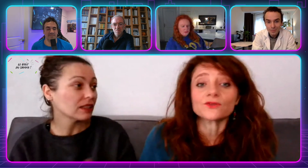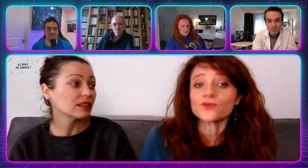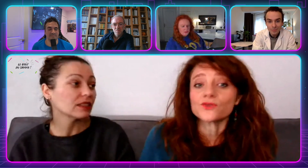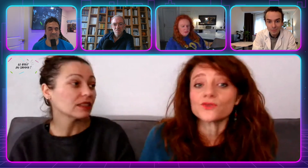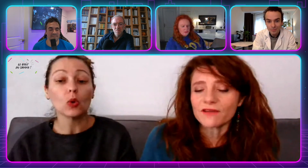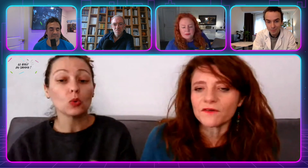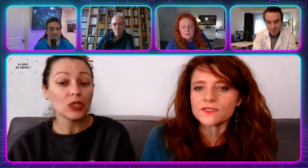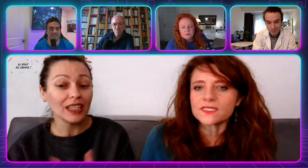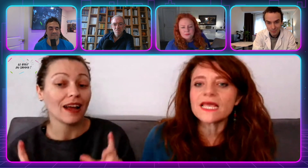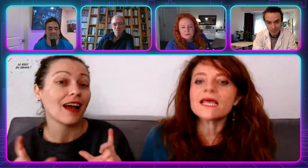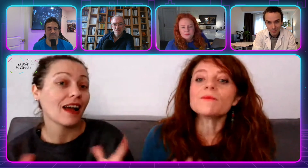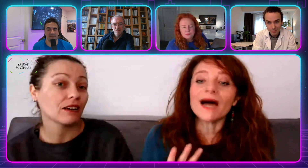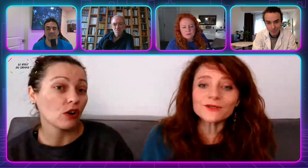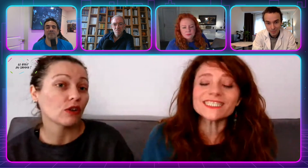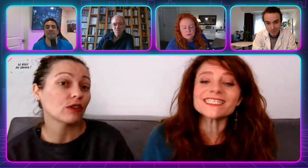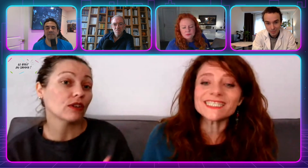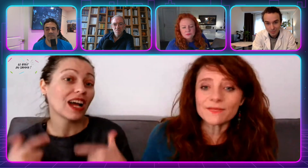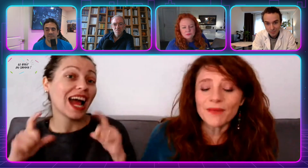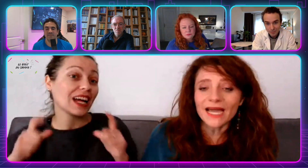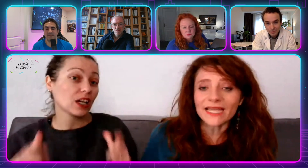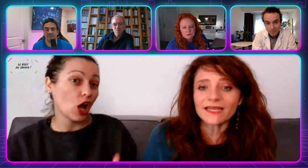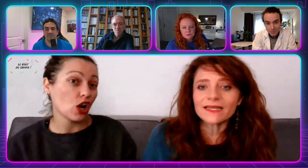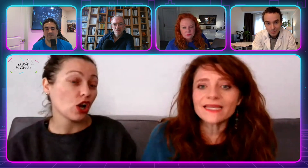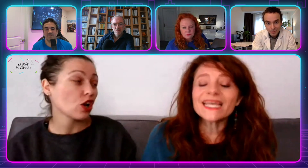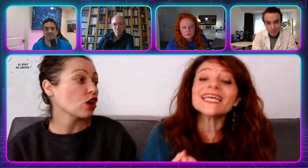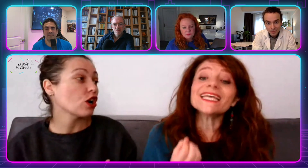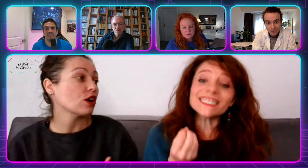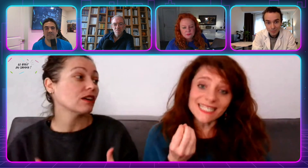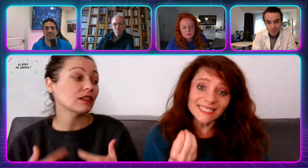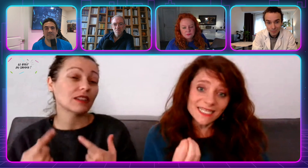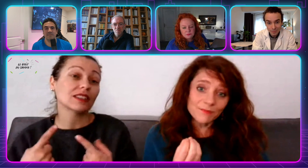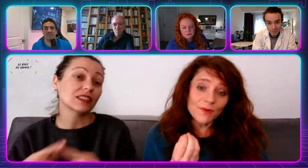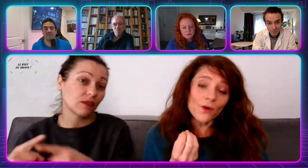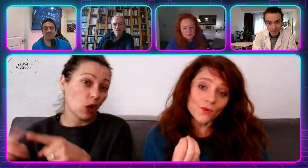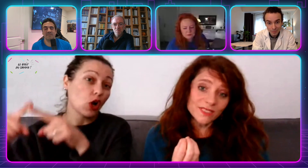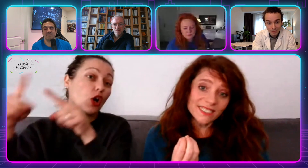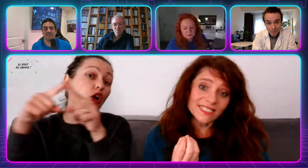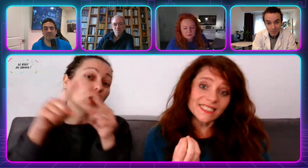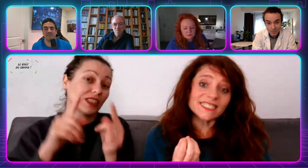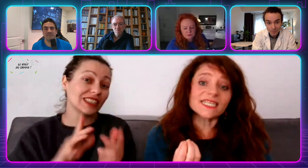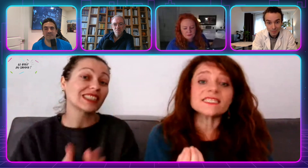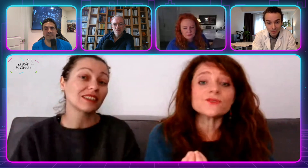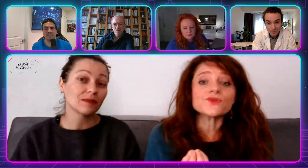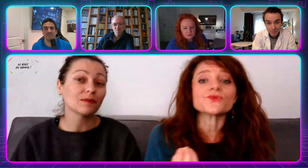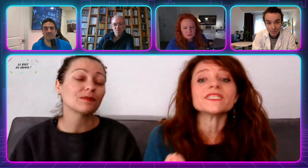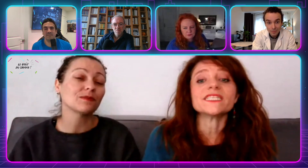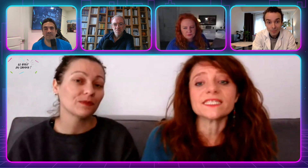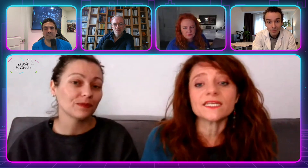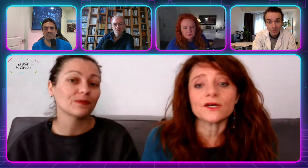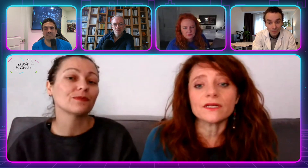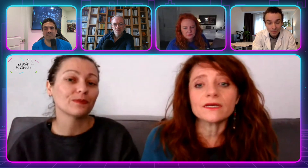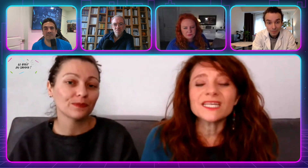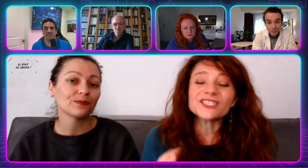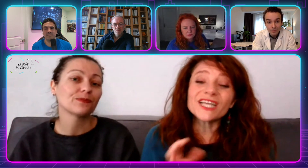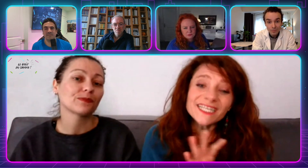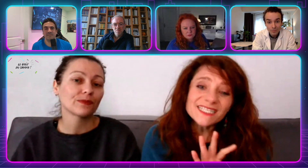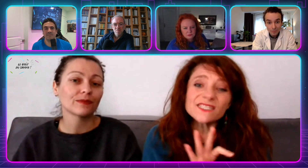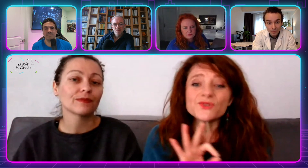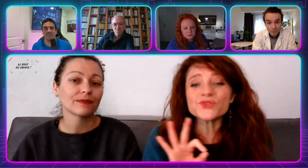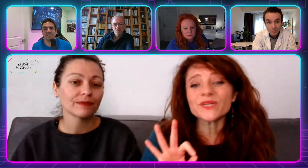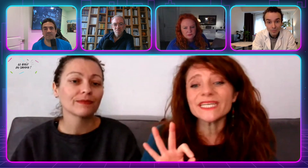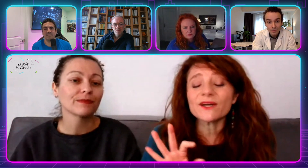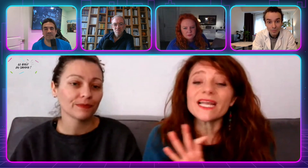France et l'accent du sud de la France. Bah, la langue des signes, c'est pareil. Et ça dépend aussi des institutions et des écoles.